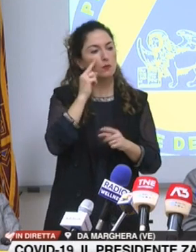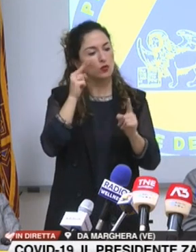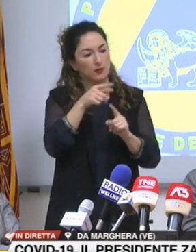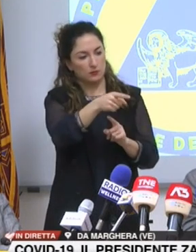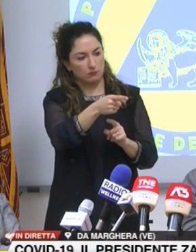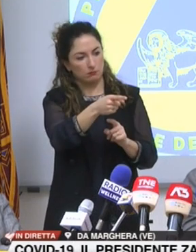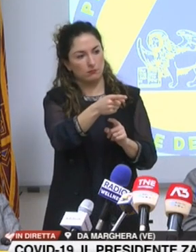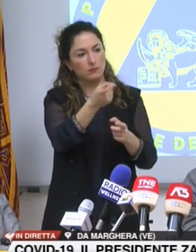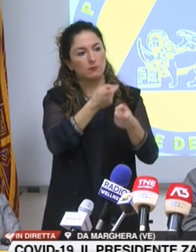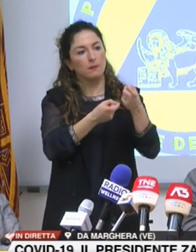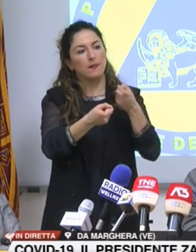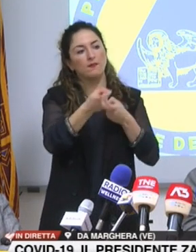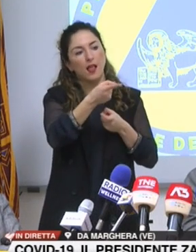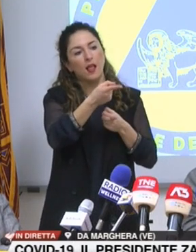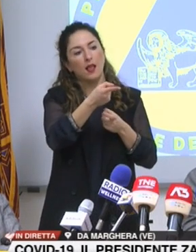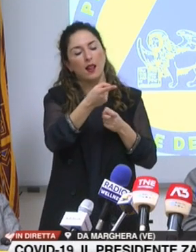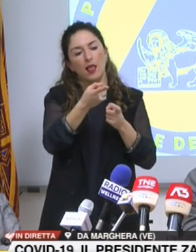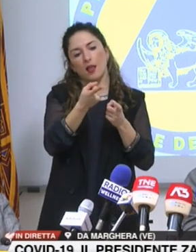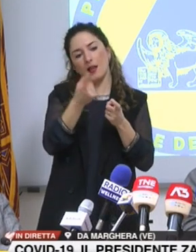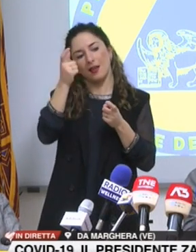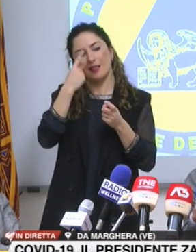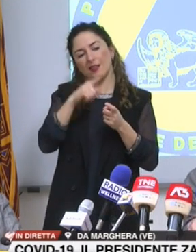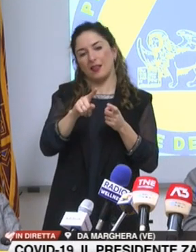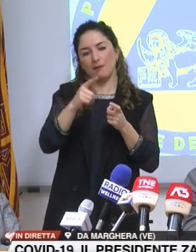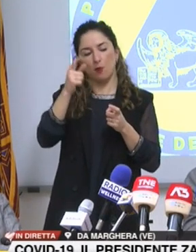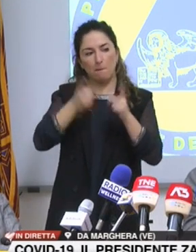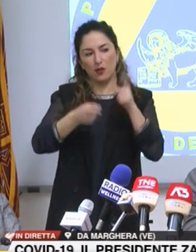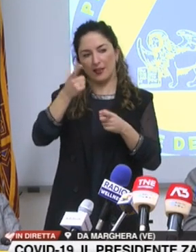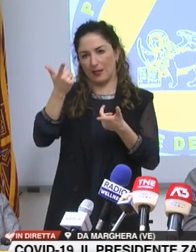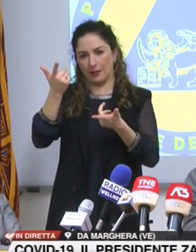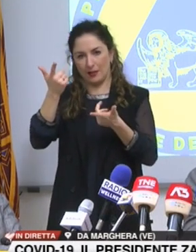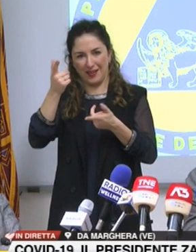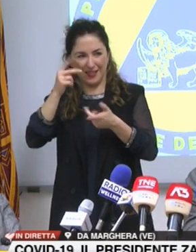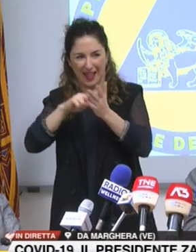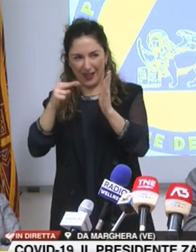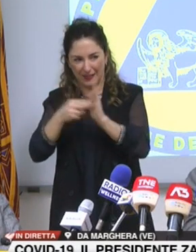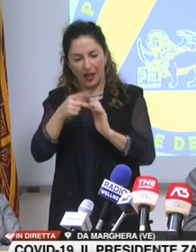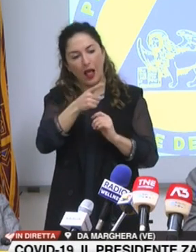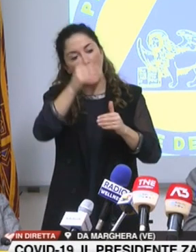estrazione tecnica, non espressione della politica, è un limite oppure,